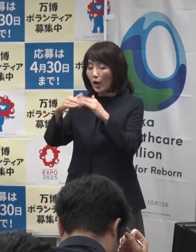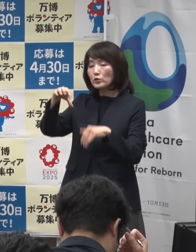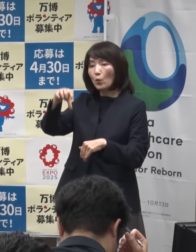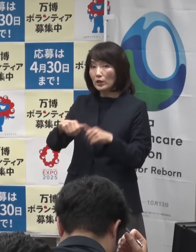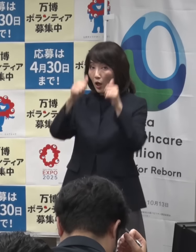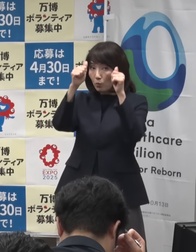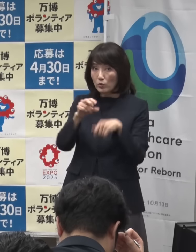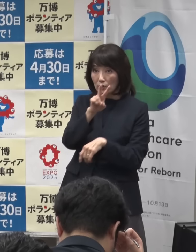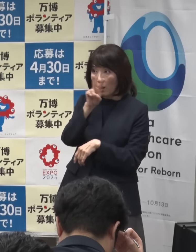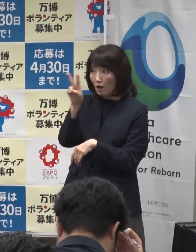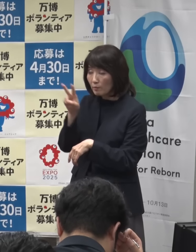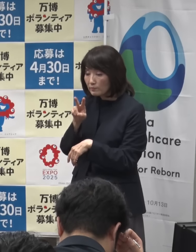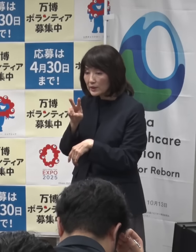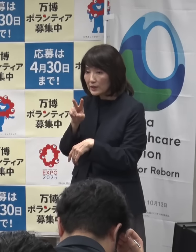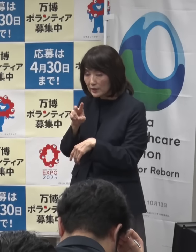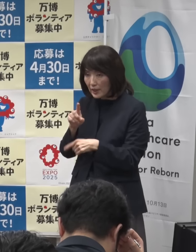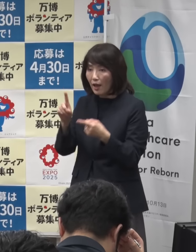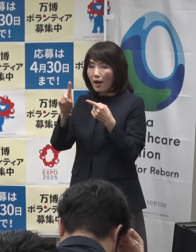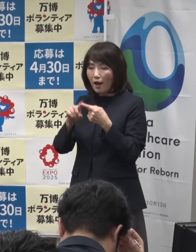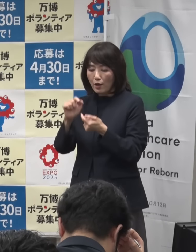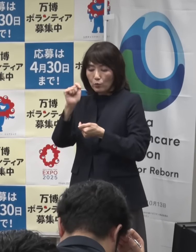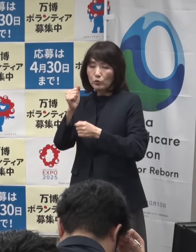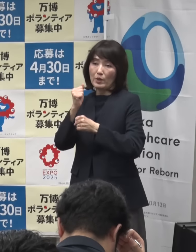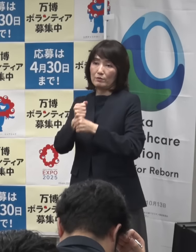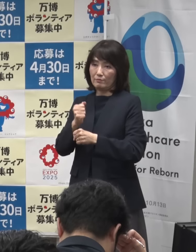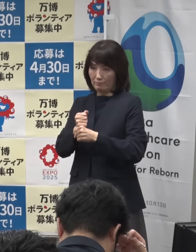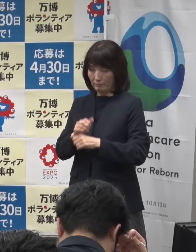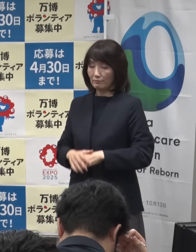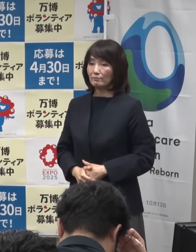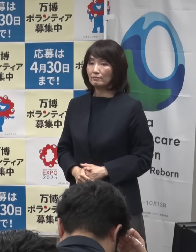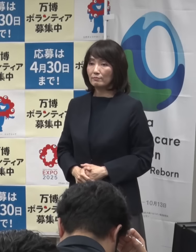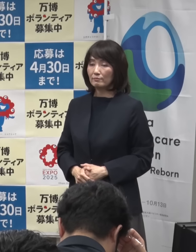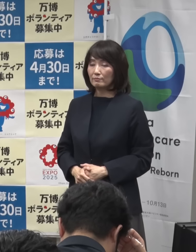言葉を作ろうということで、これによってですね、